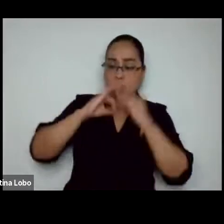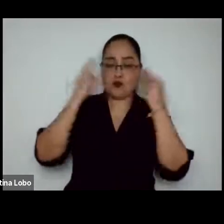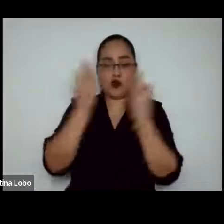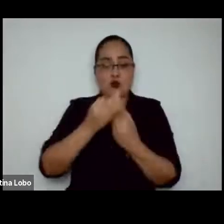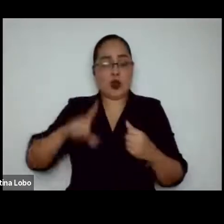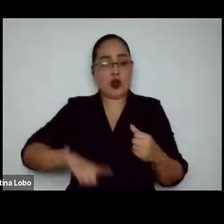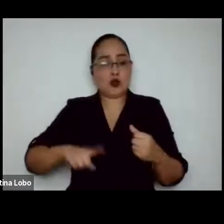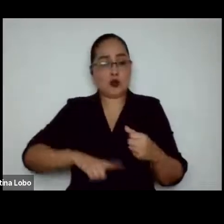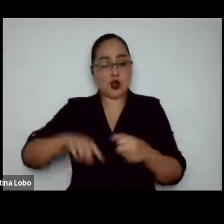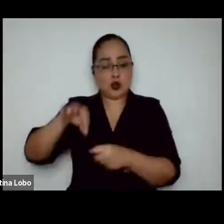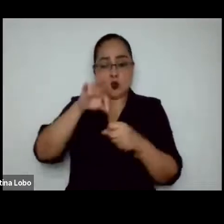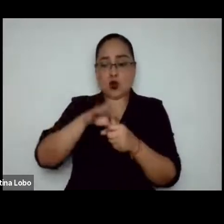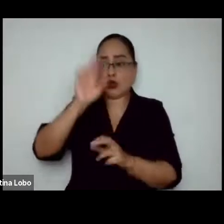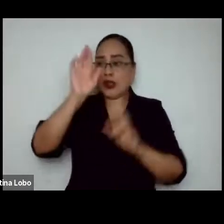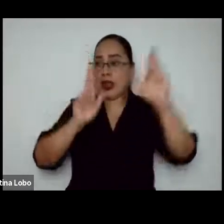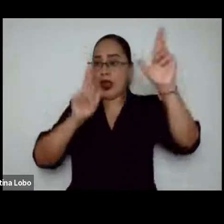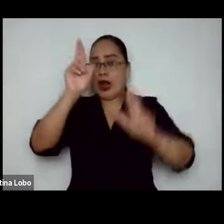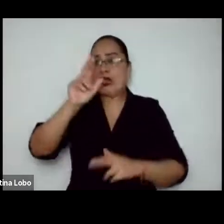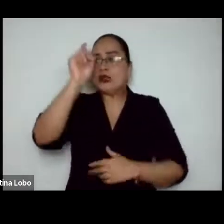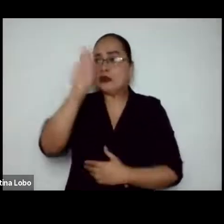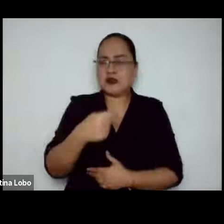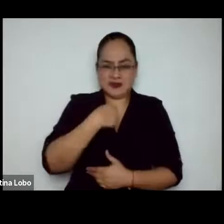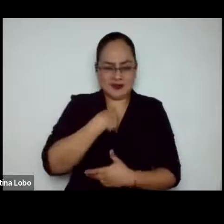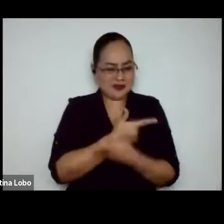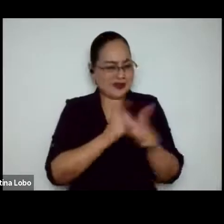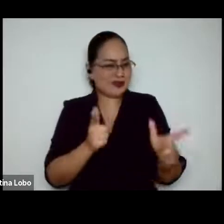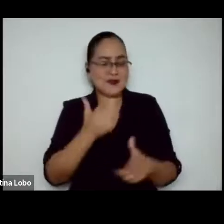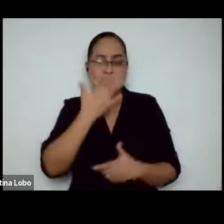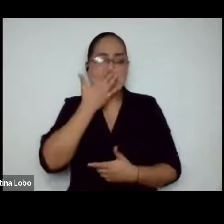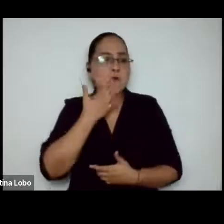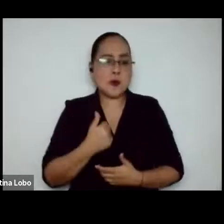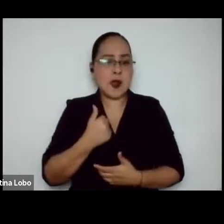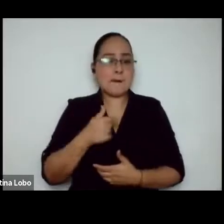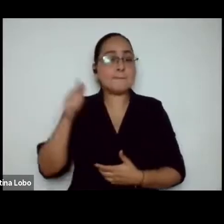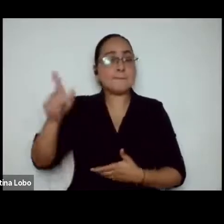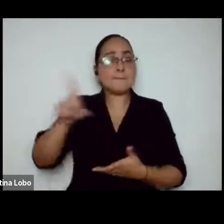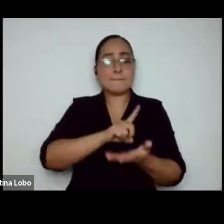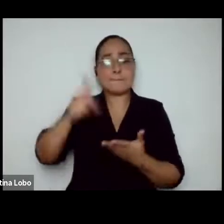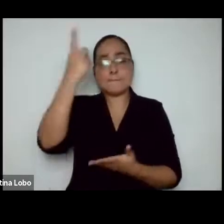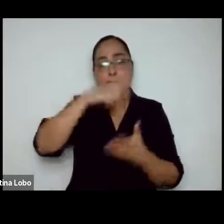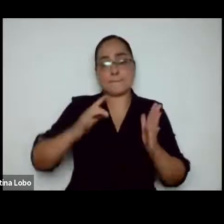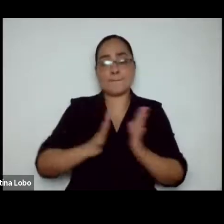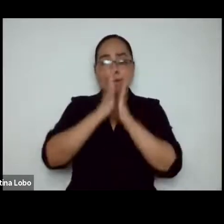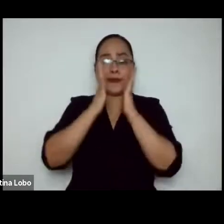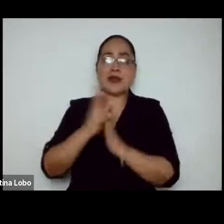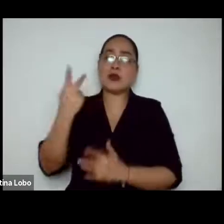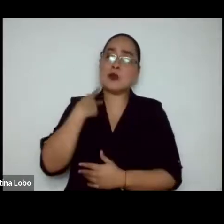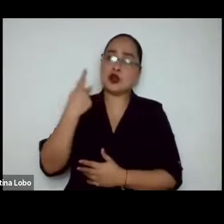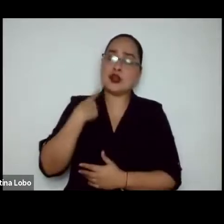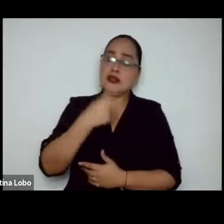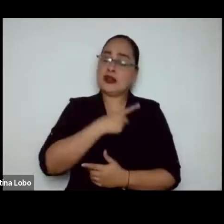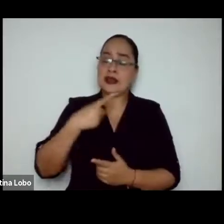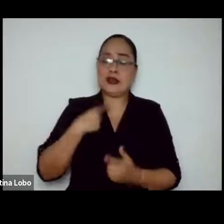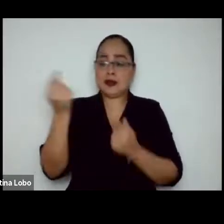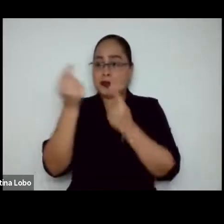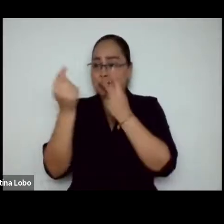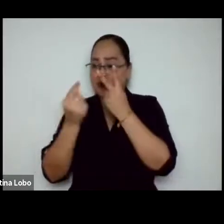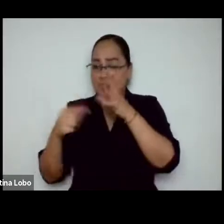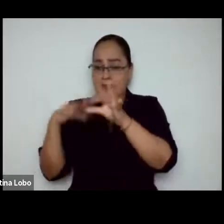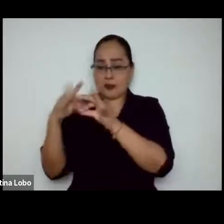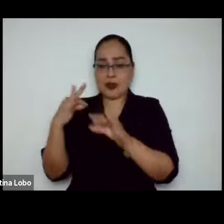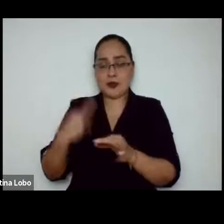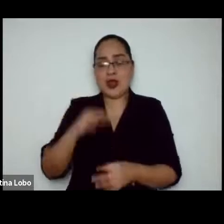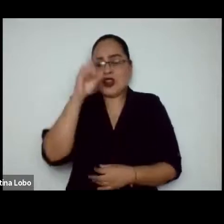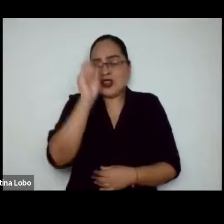podríamos decir que somos libres. Entonces, los derechos de participación política cumplen esta función, ¿no? Una